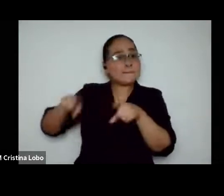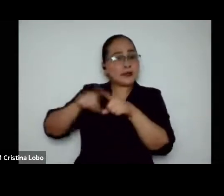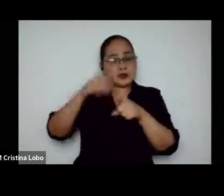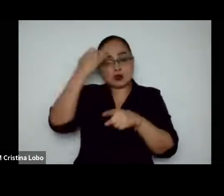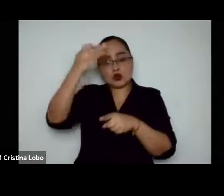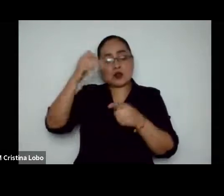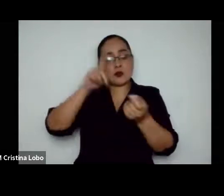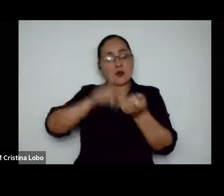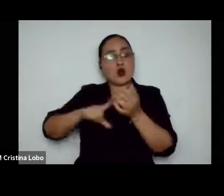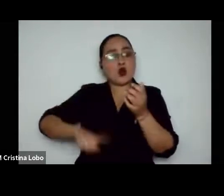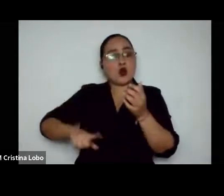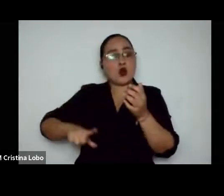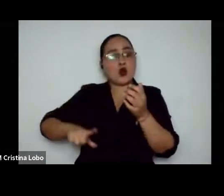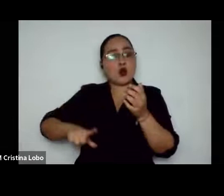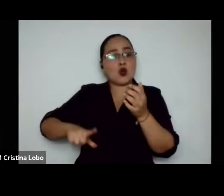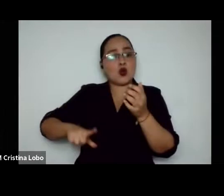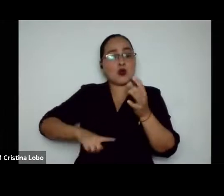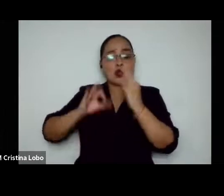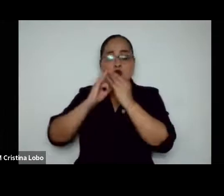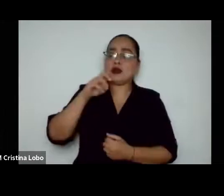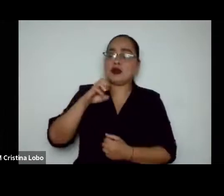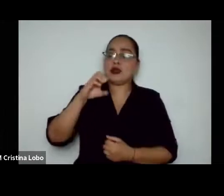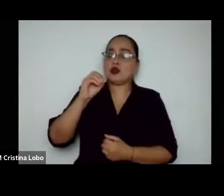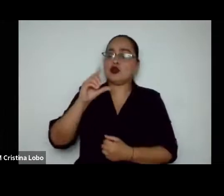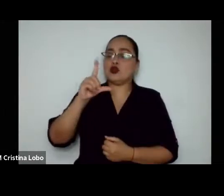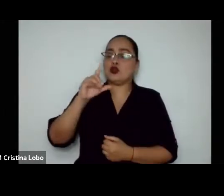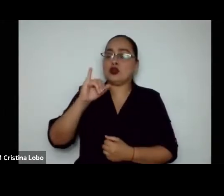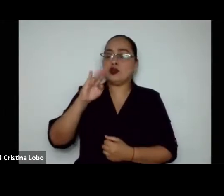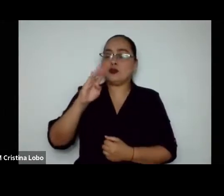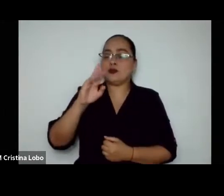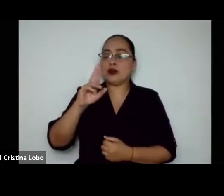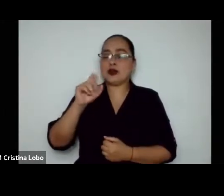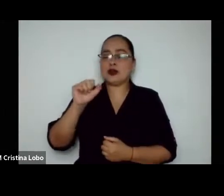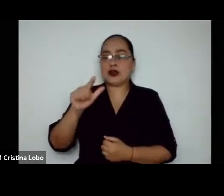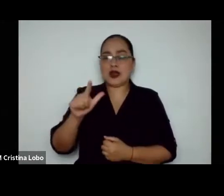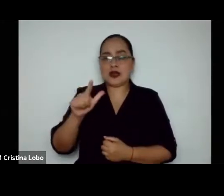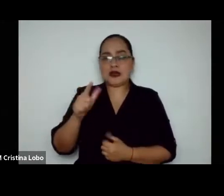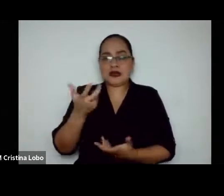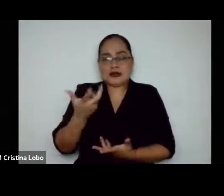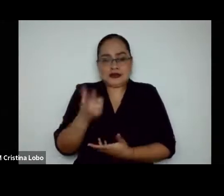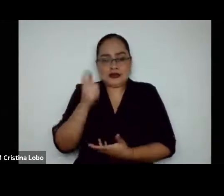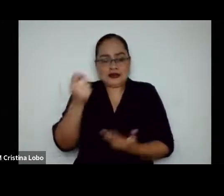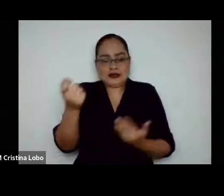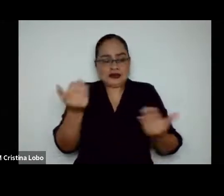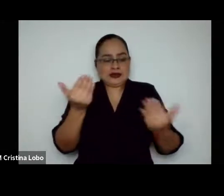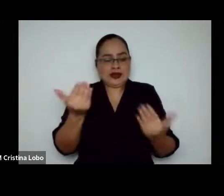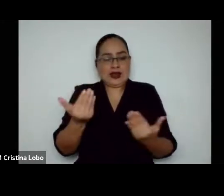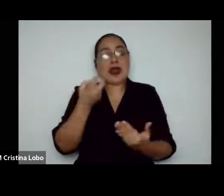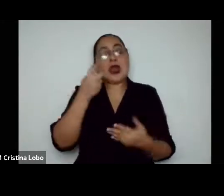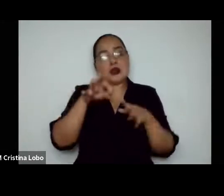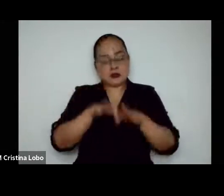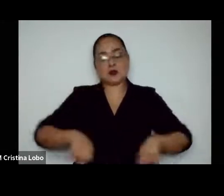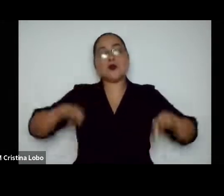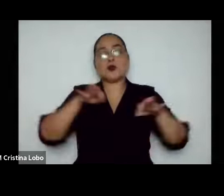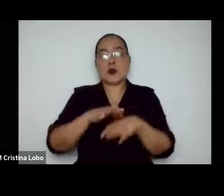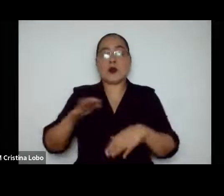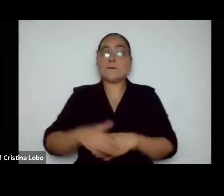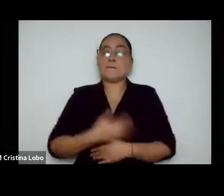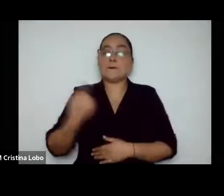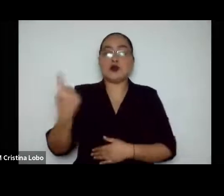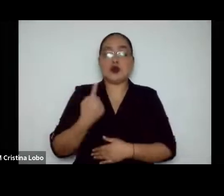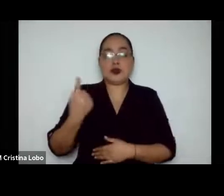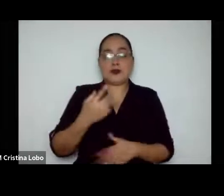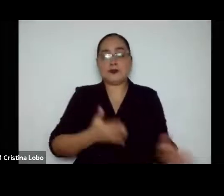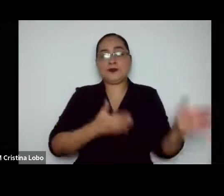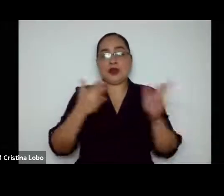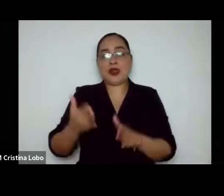una concepción neoliberal del Estado. Y esto es importante, ¿no? Porque, digamos, a partir de la segunda mitad del siglo